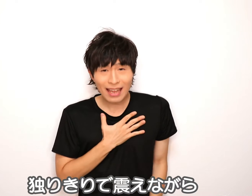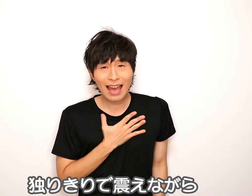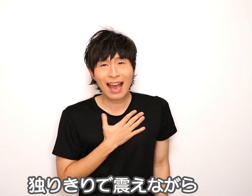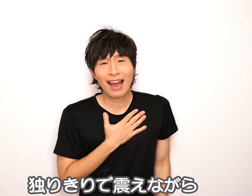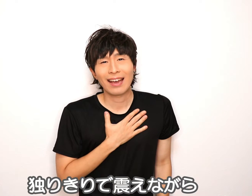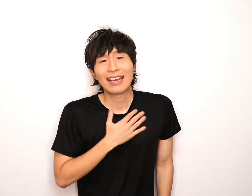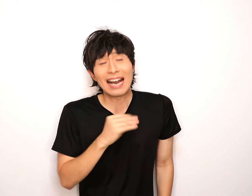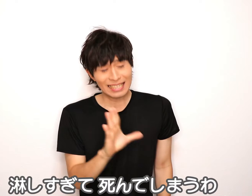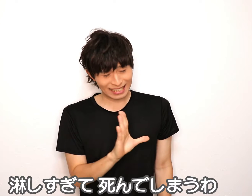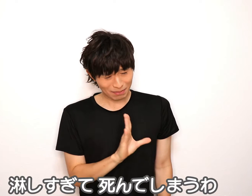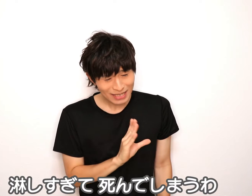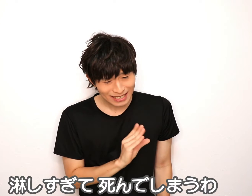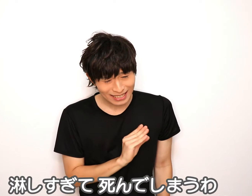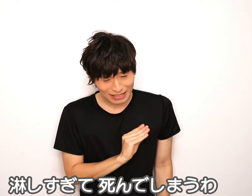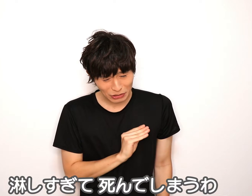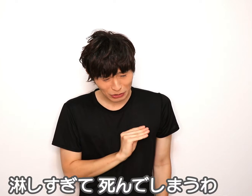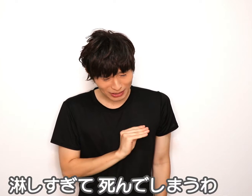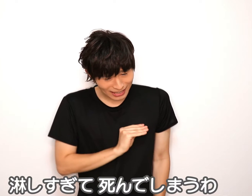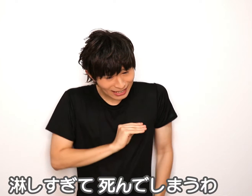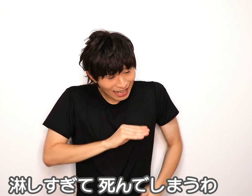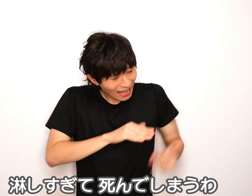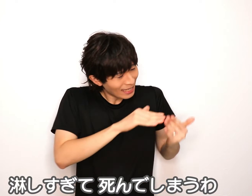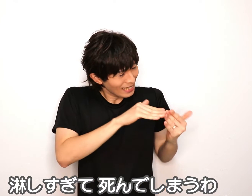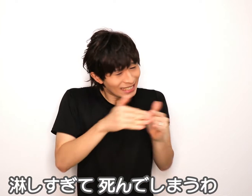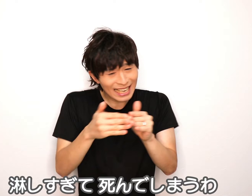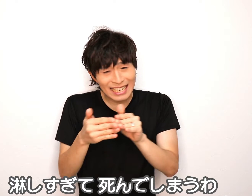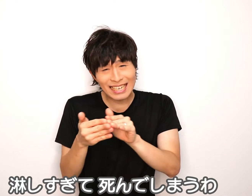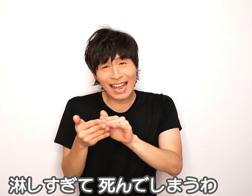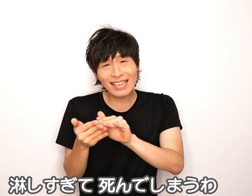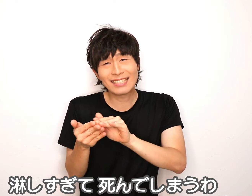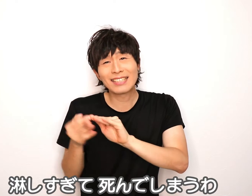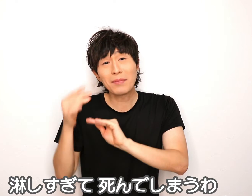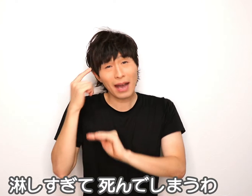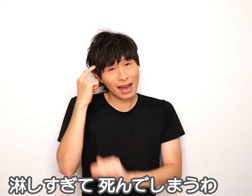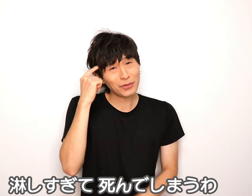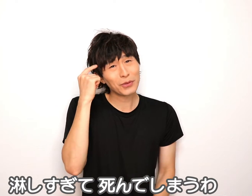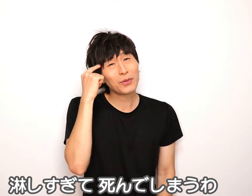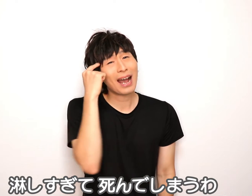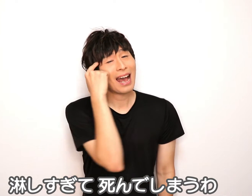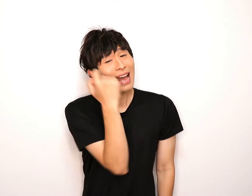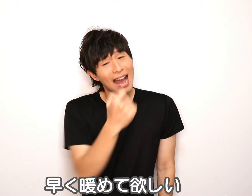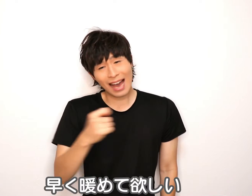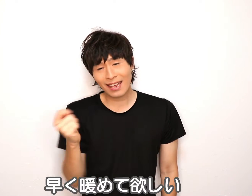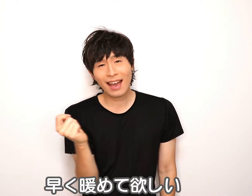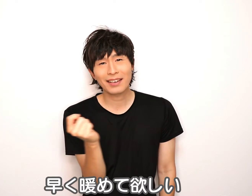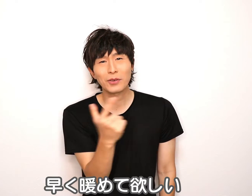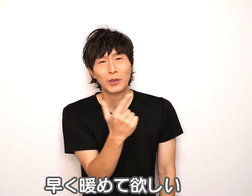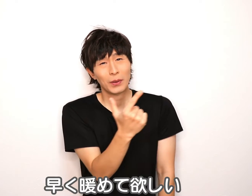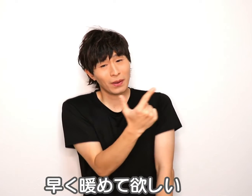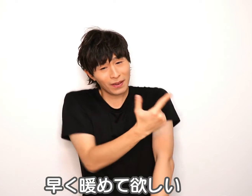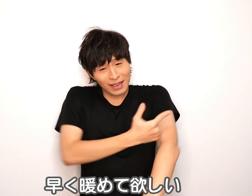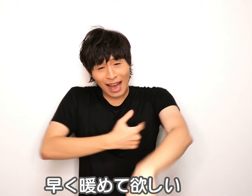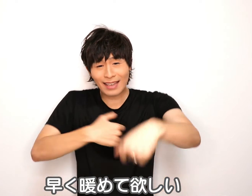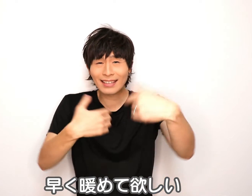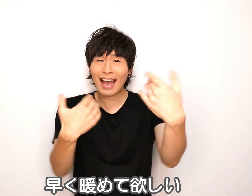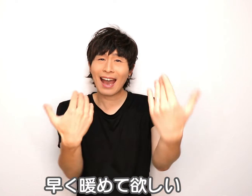ら、寂しすぎて死んでしまうわ。早く